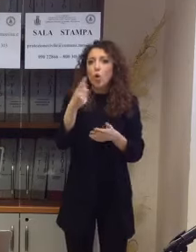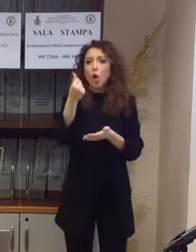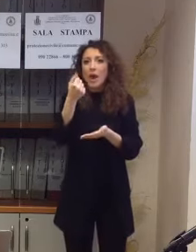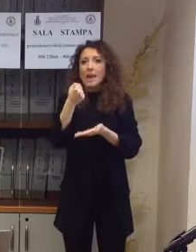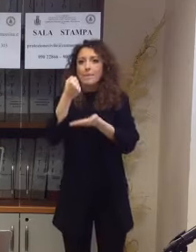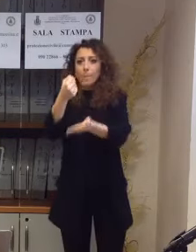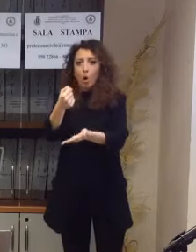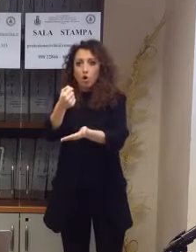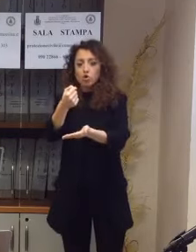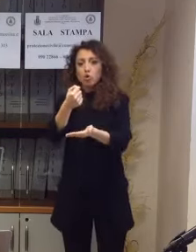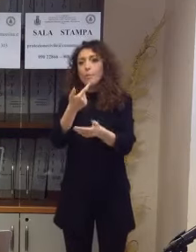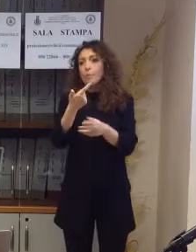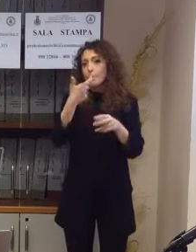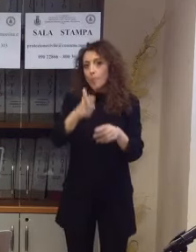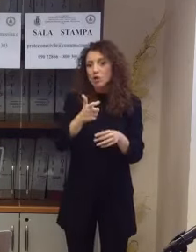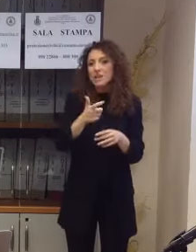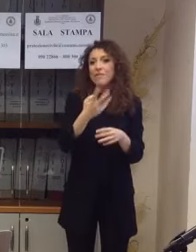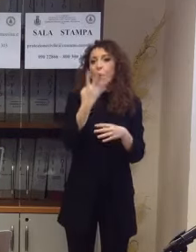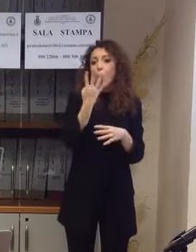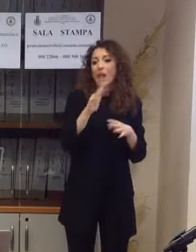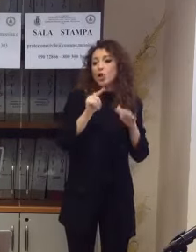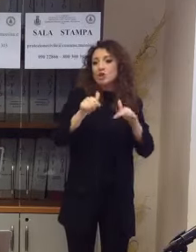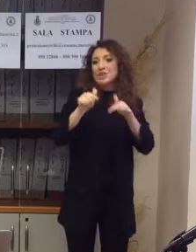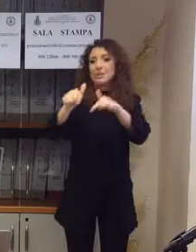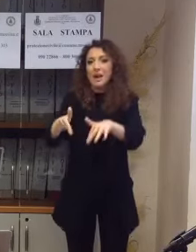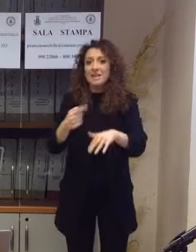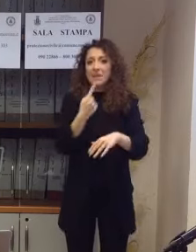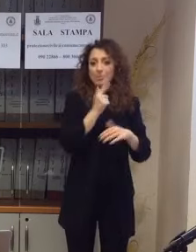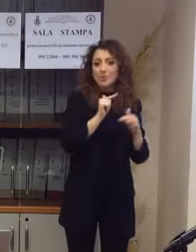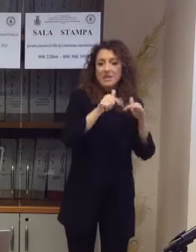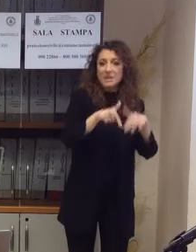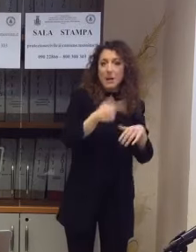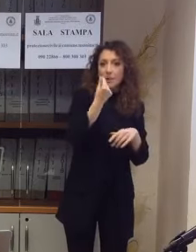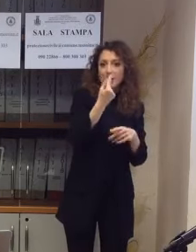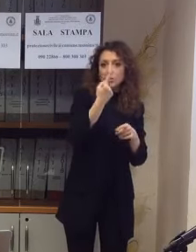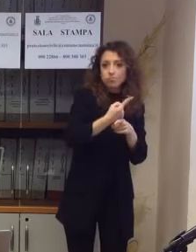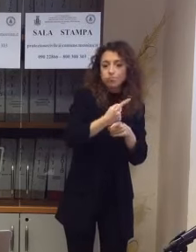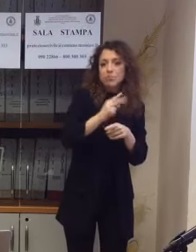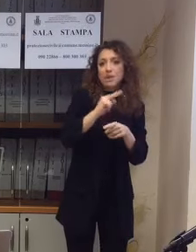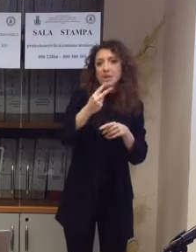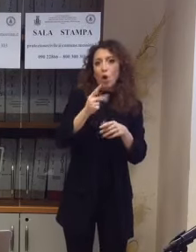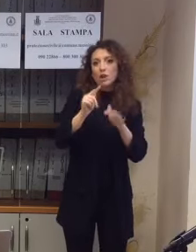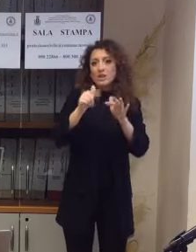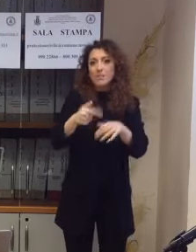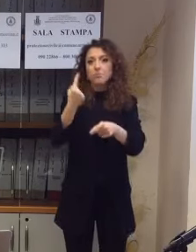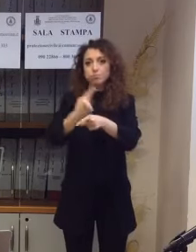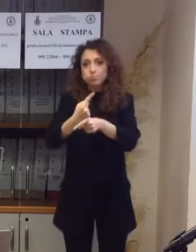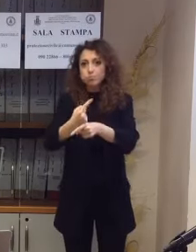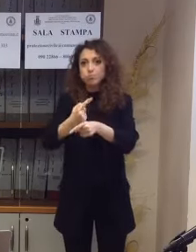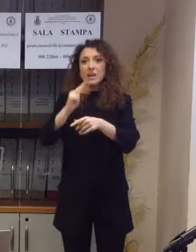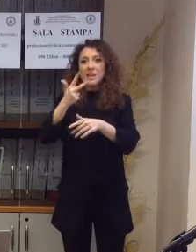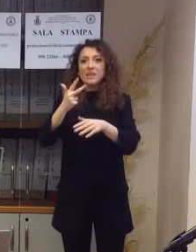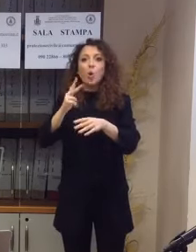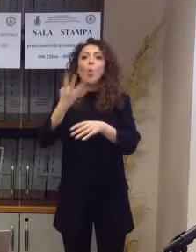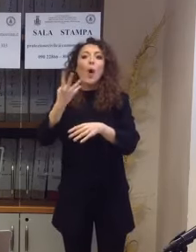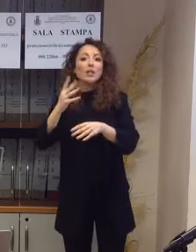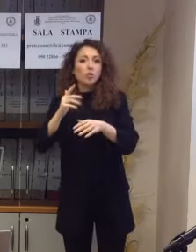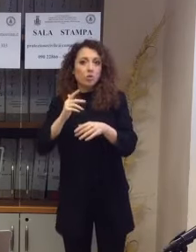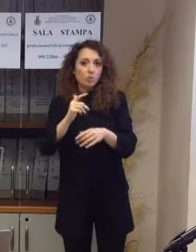concesso, perché è strutturato su 4 settimane. Quindi che significa? Che la prima settimana si potevano